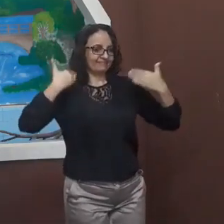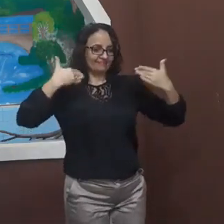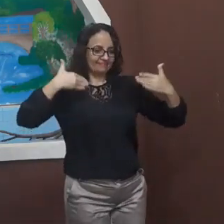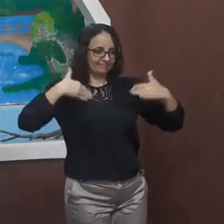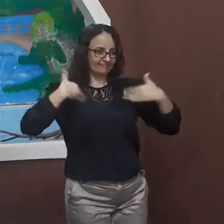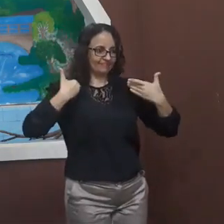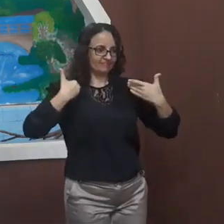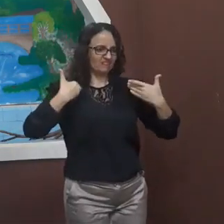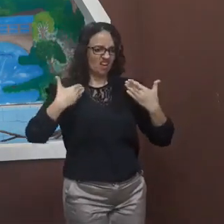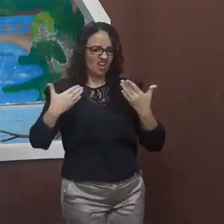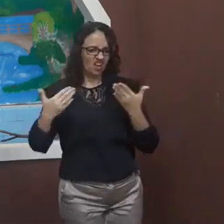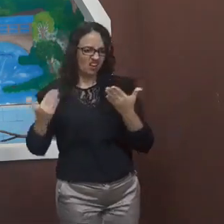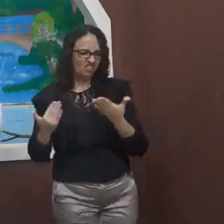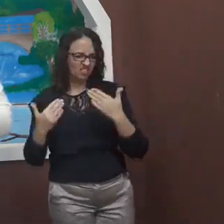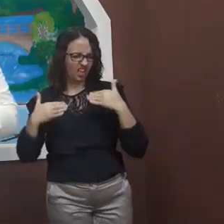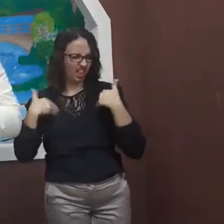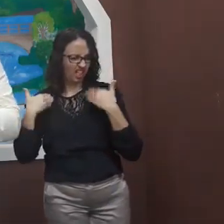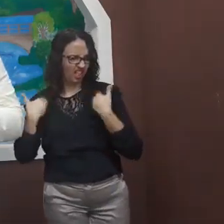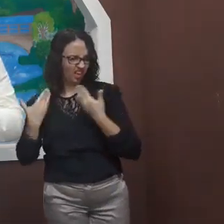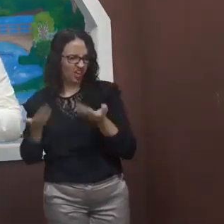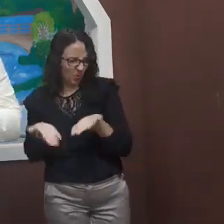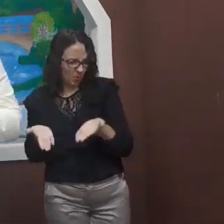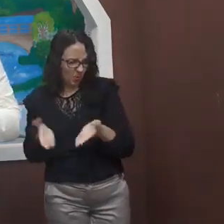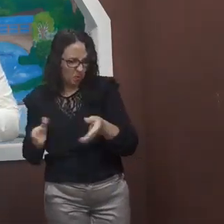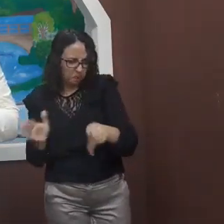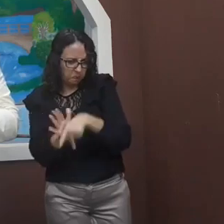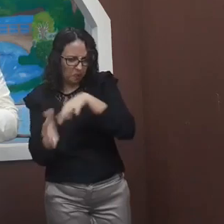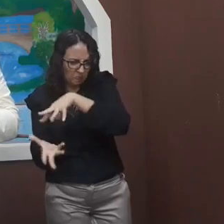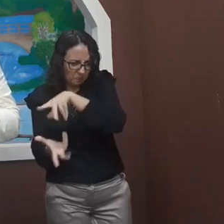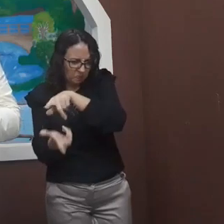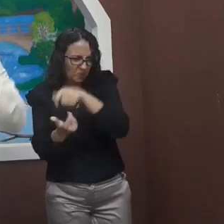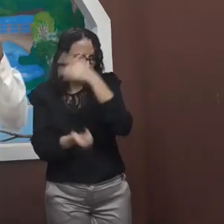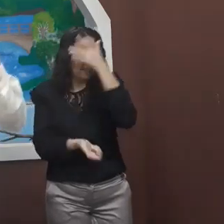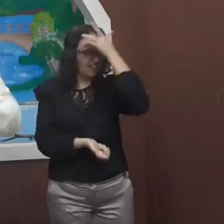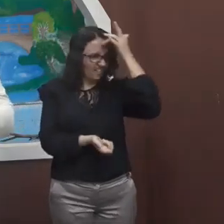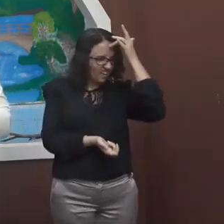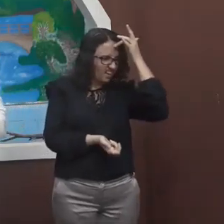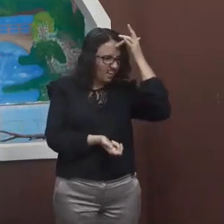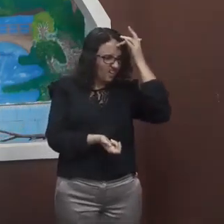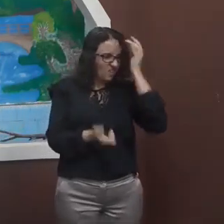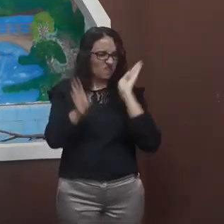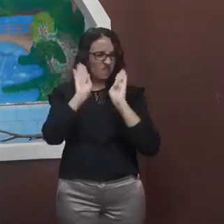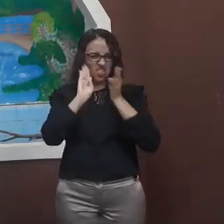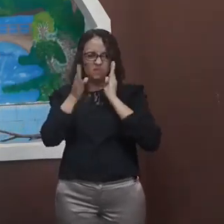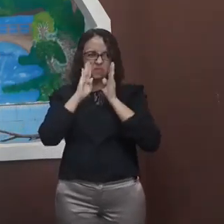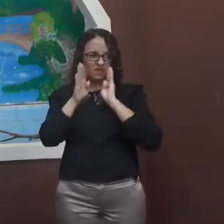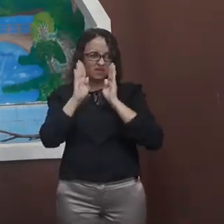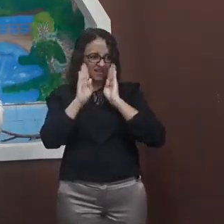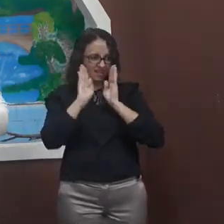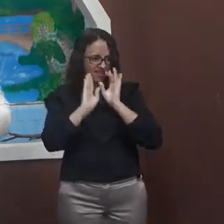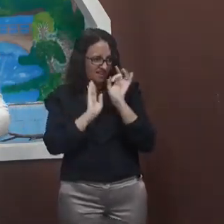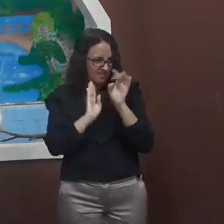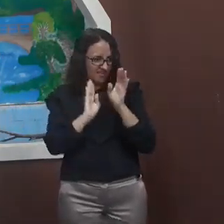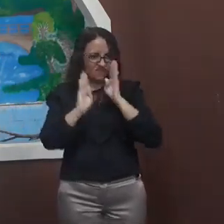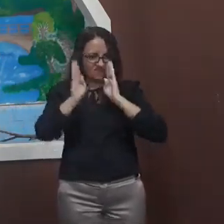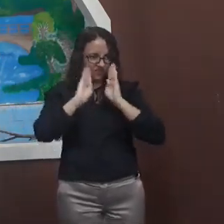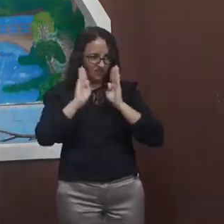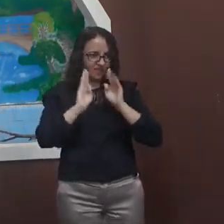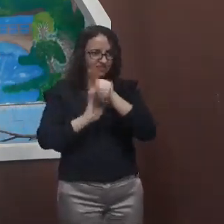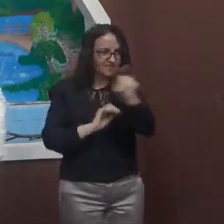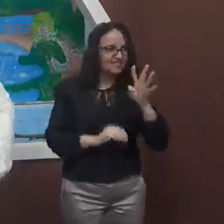Não essa alegria fajuda que está aí, que as pessoas, alegria Facebook. Você sabe o que é